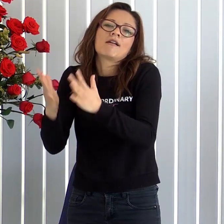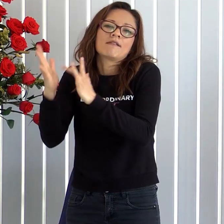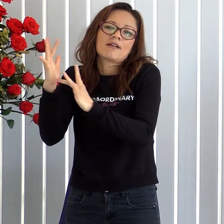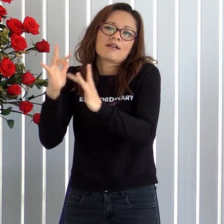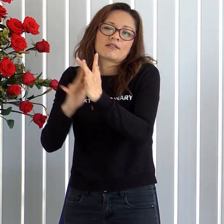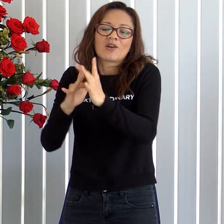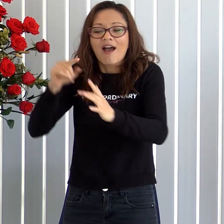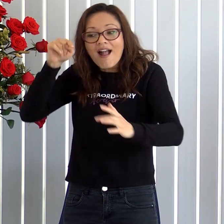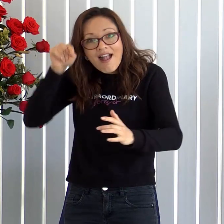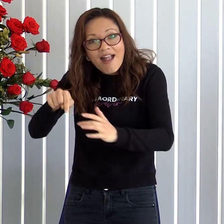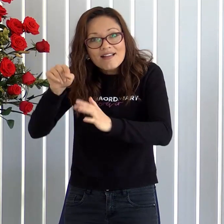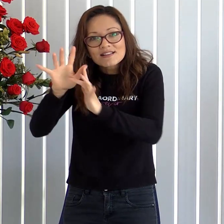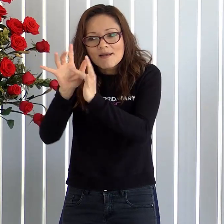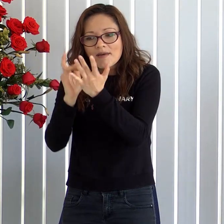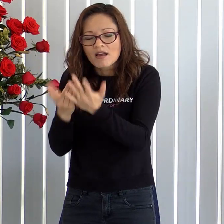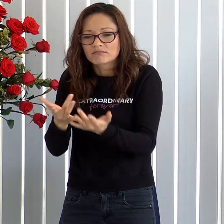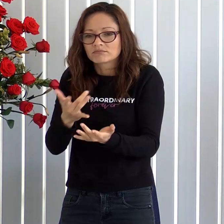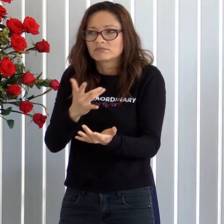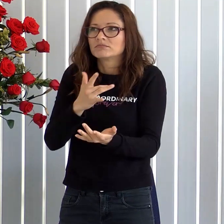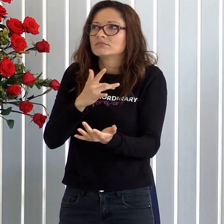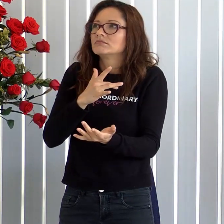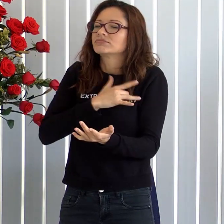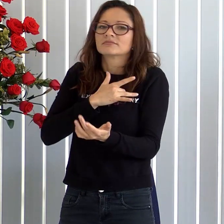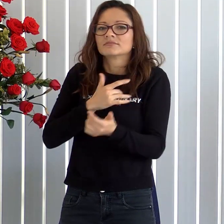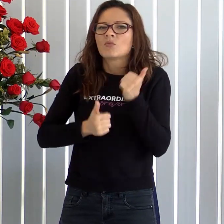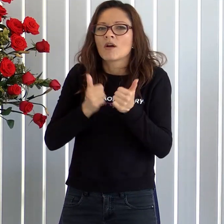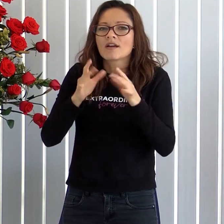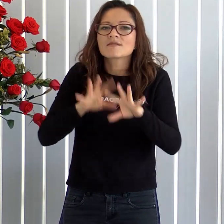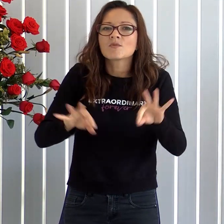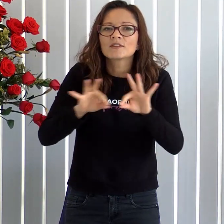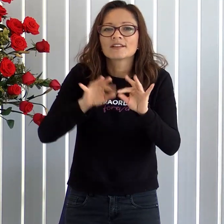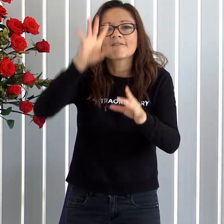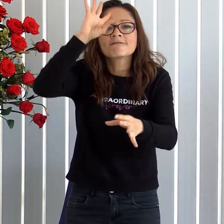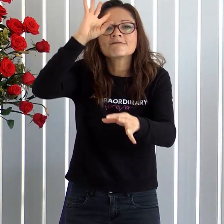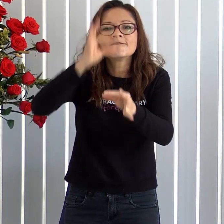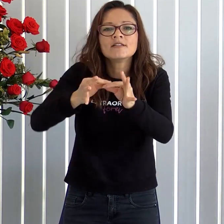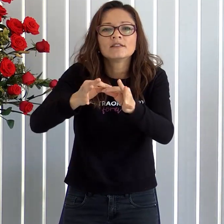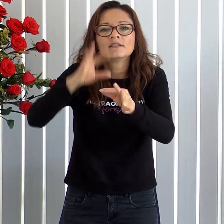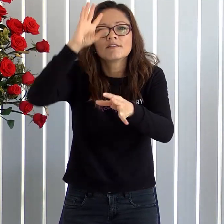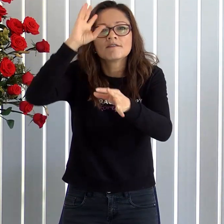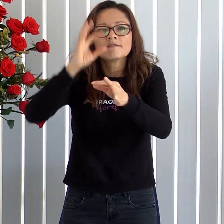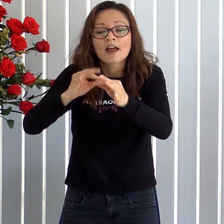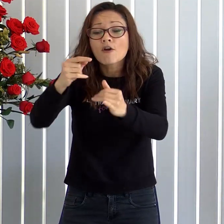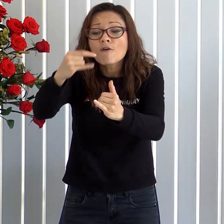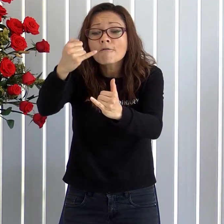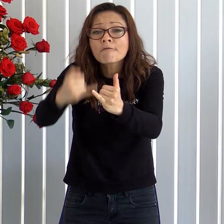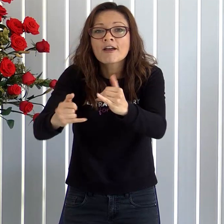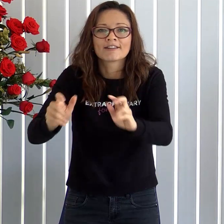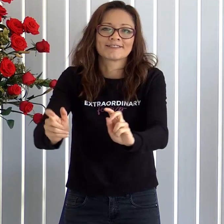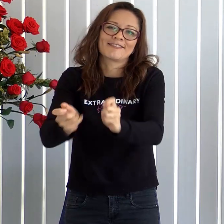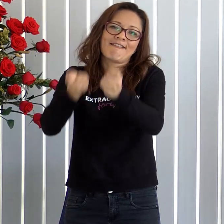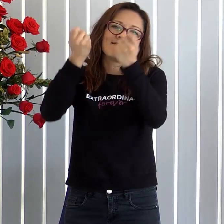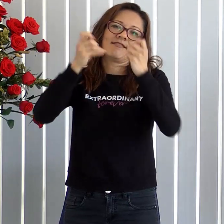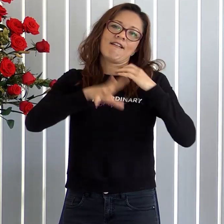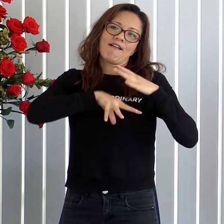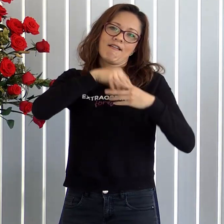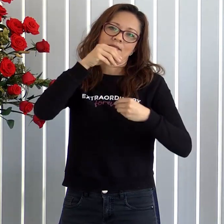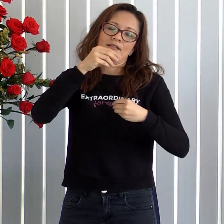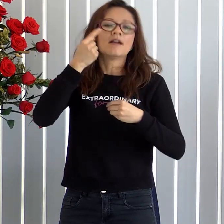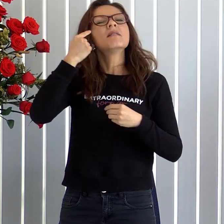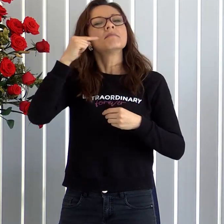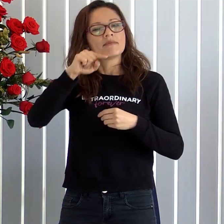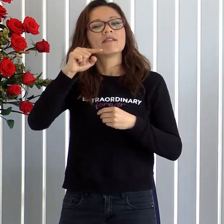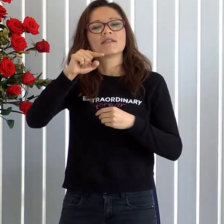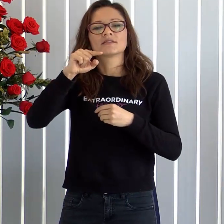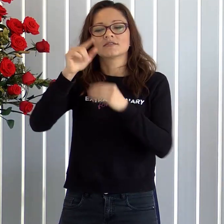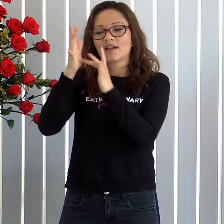Esa palabra en usted tiene que encontrar algo muy importante: la fe. Y el fin es la salvación de nuestras almas. Para eso el